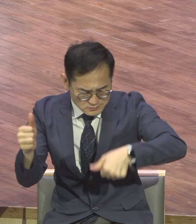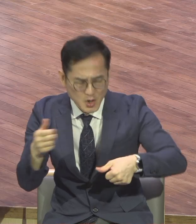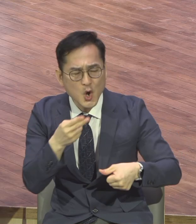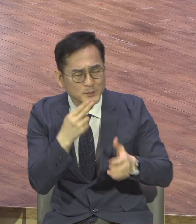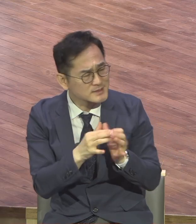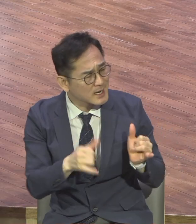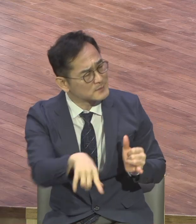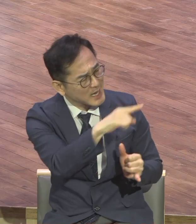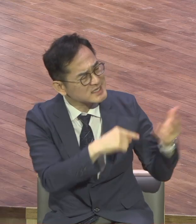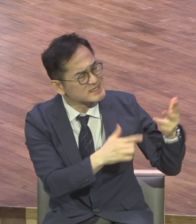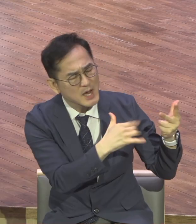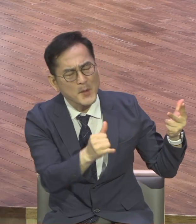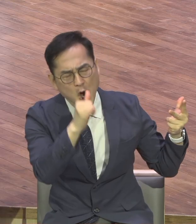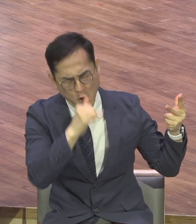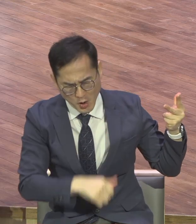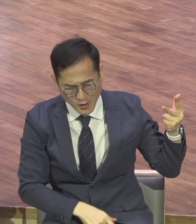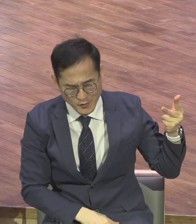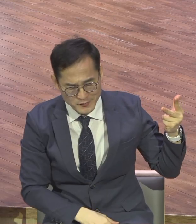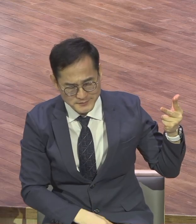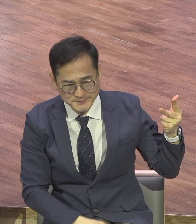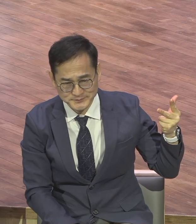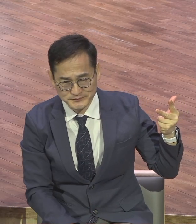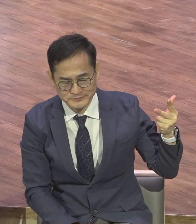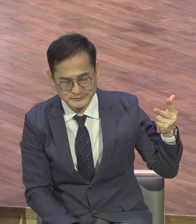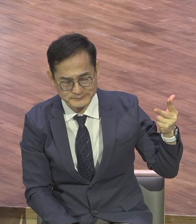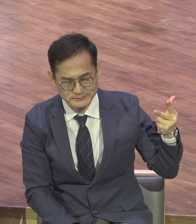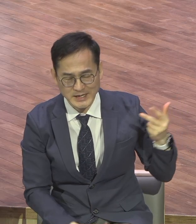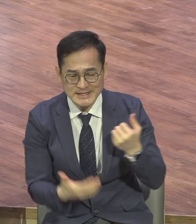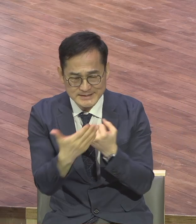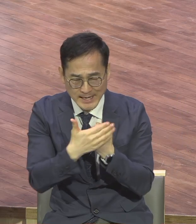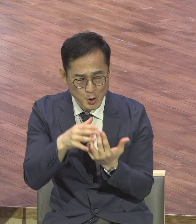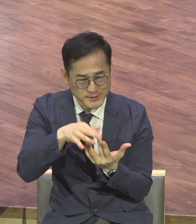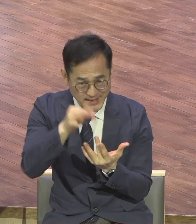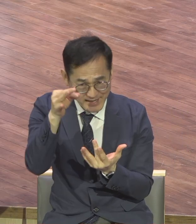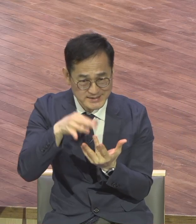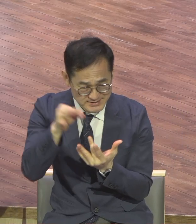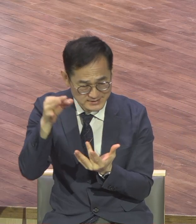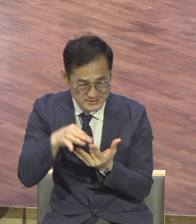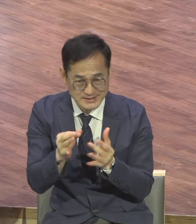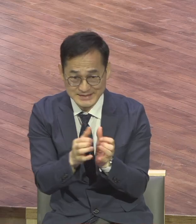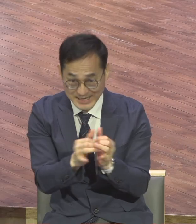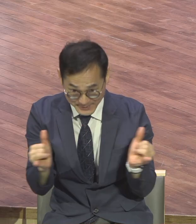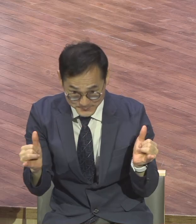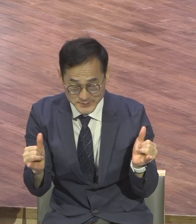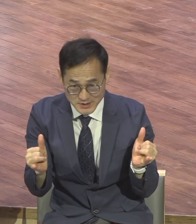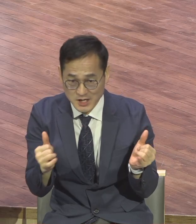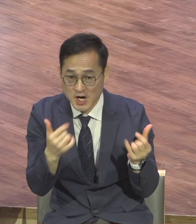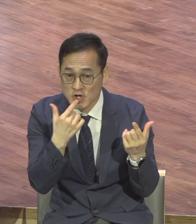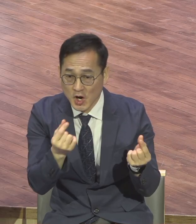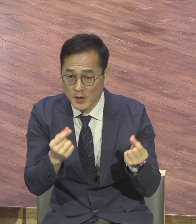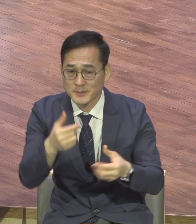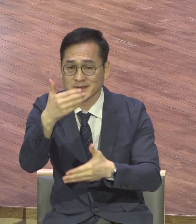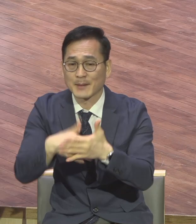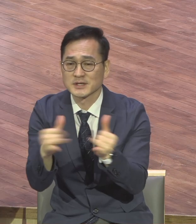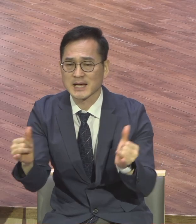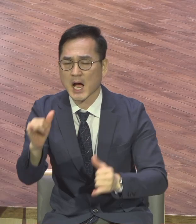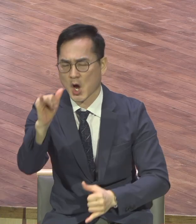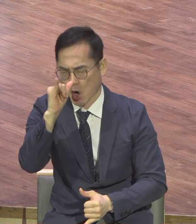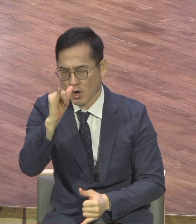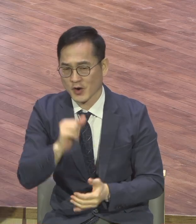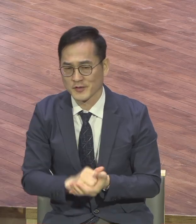남겨두었다 하셨으니 그런즉 이와 같이 지금도 은혜로 택하심을 따라 남은 자가 있느니라.